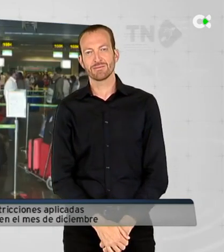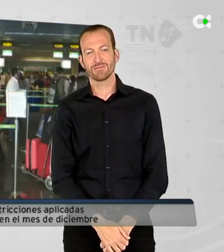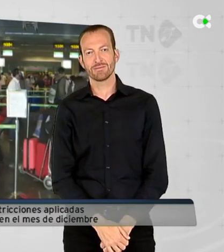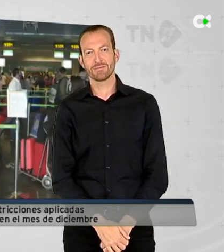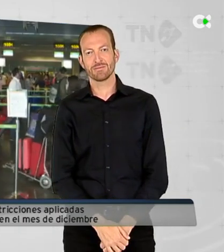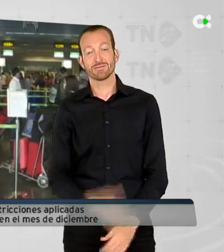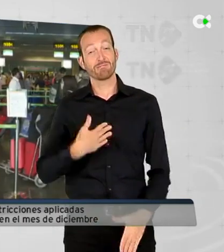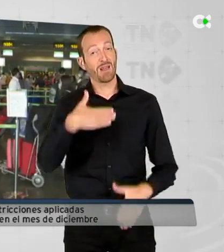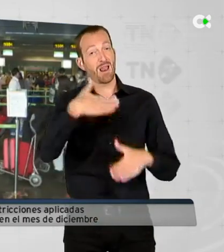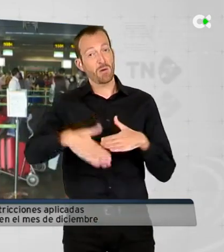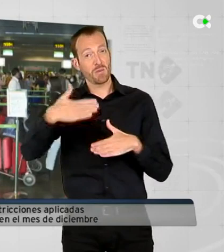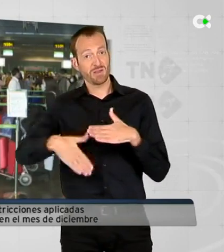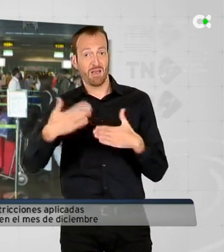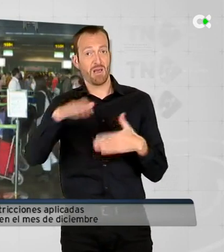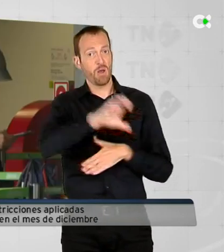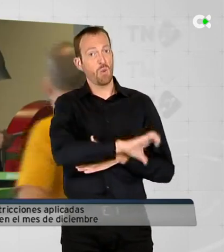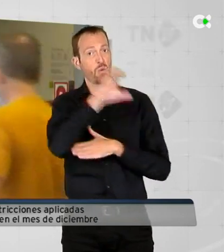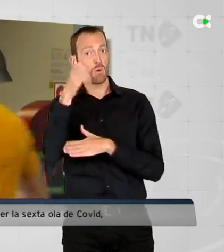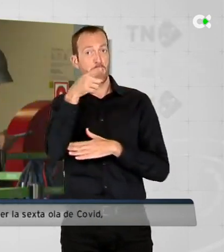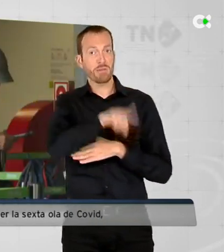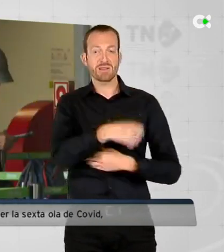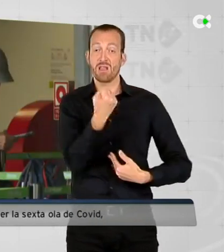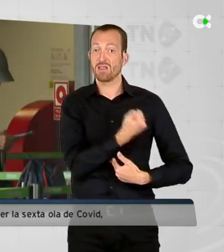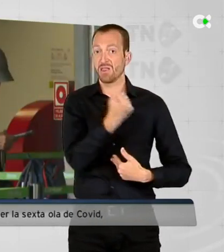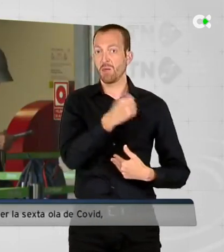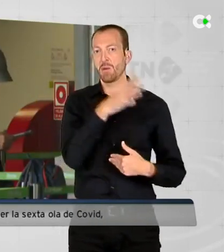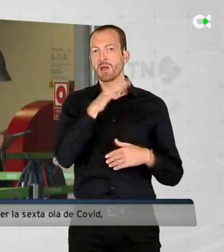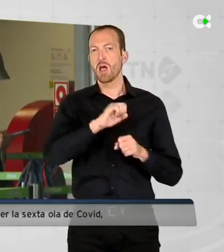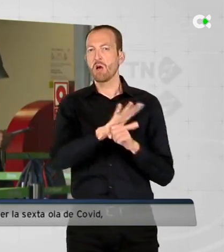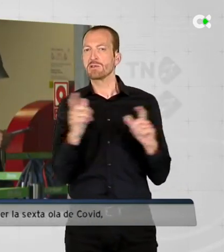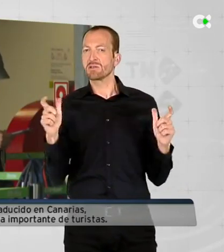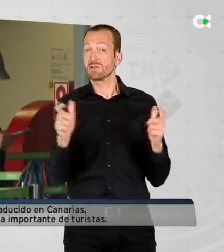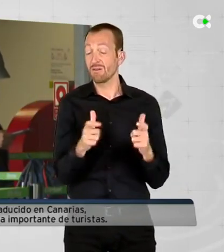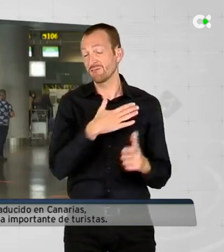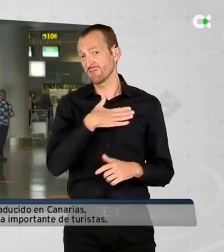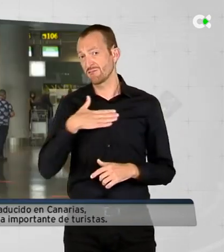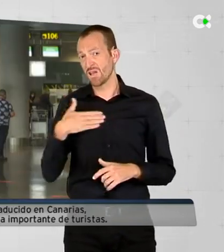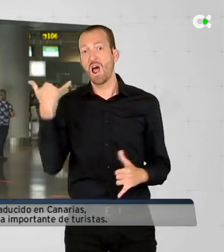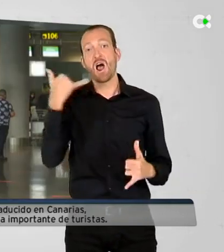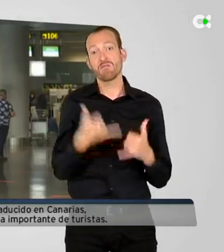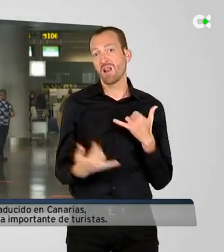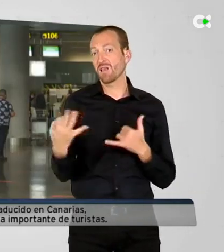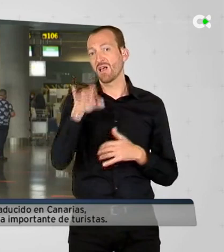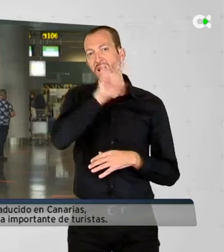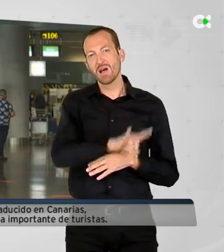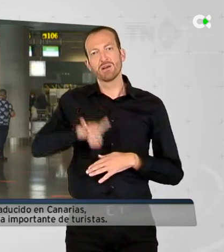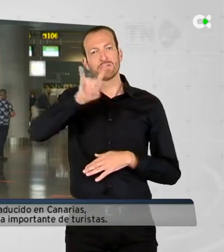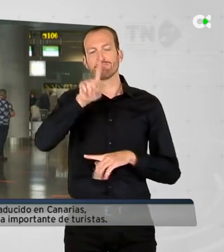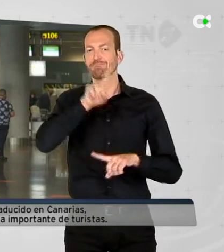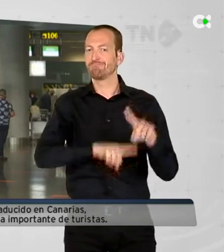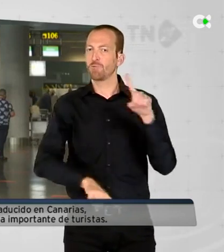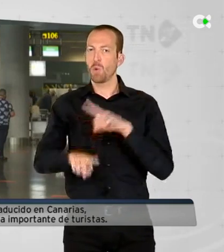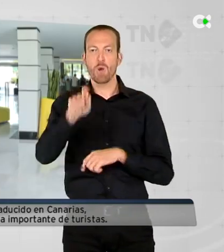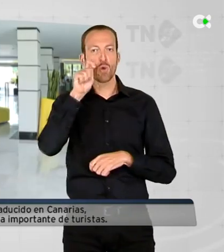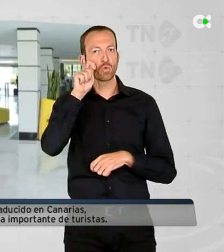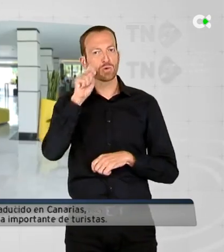las restricciones aplicadas en Europa en el mes de diciembre para contener la sexta ola de COVID se ha traducido en Canarias en una merma